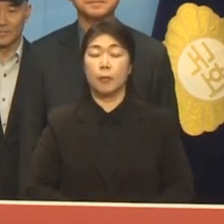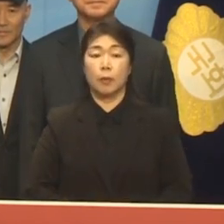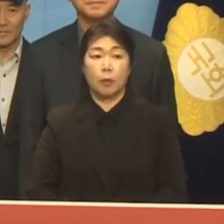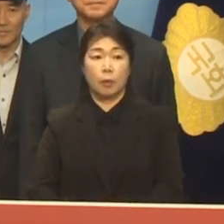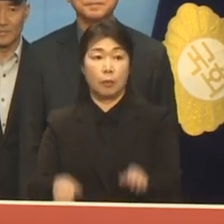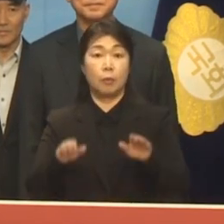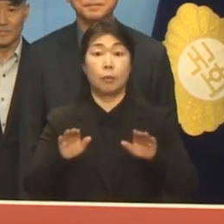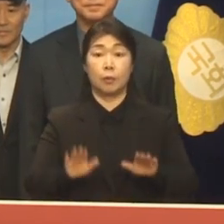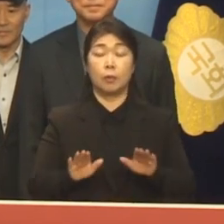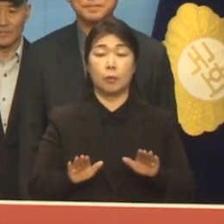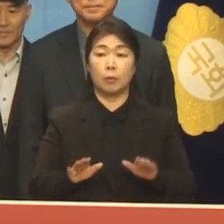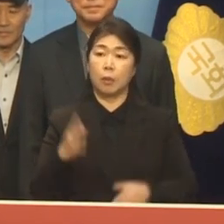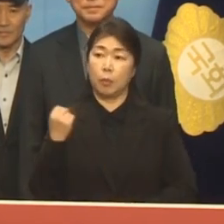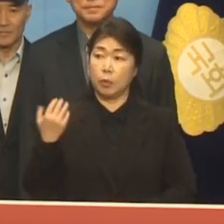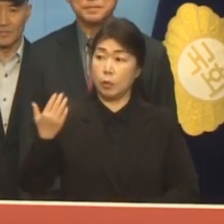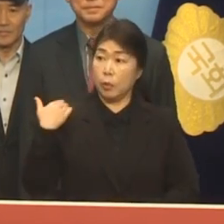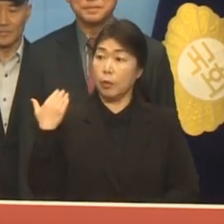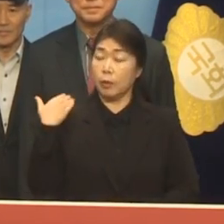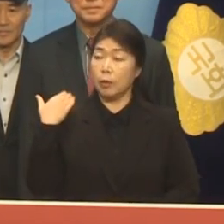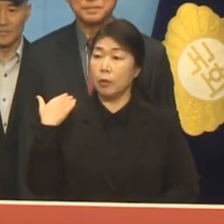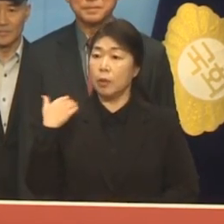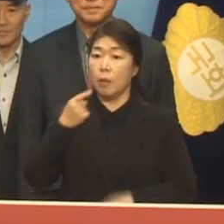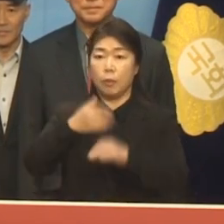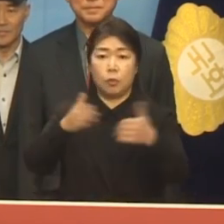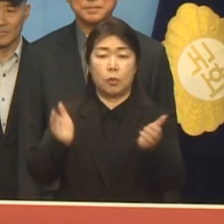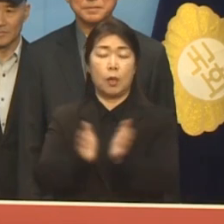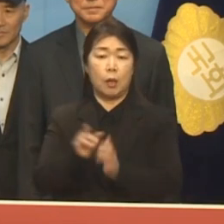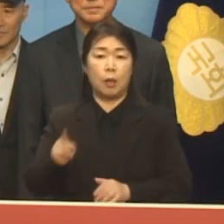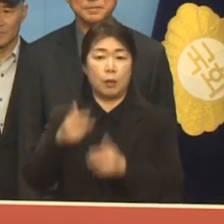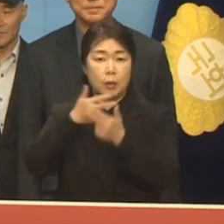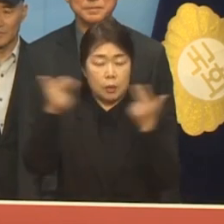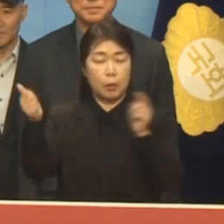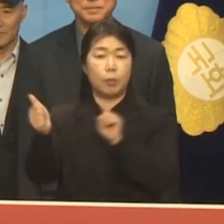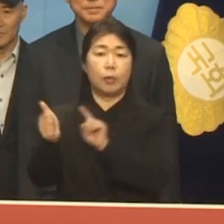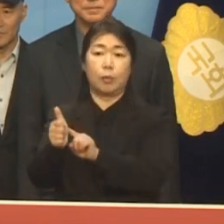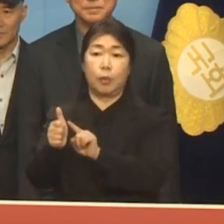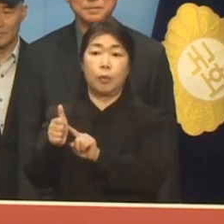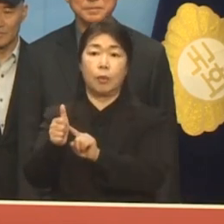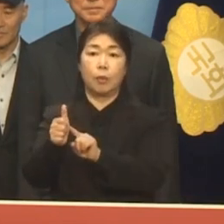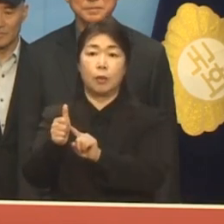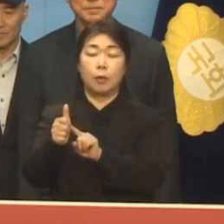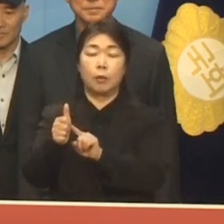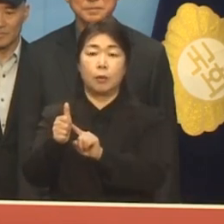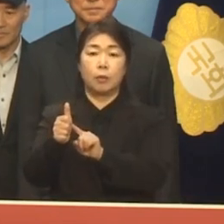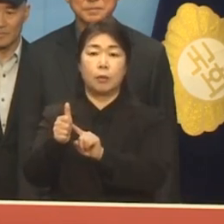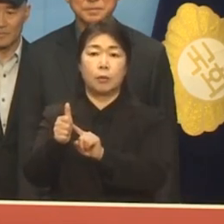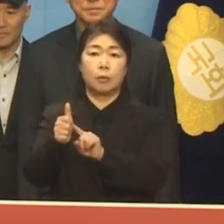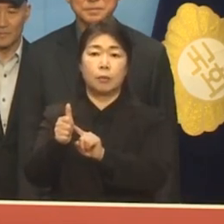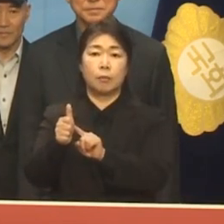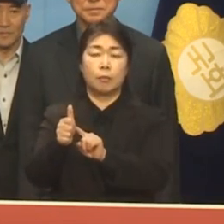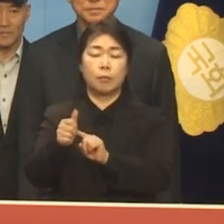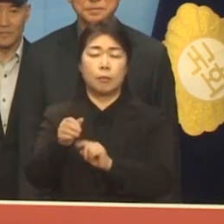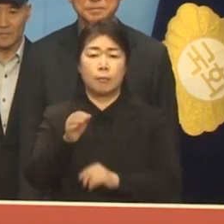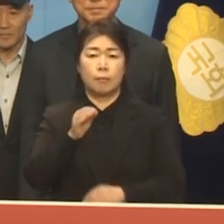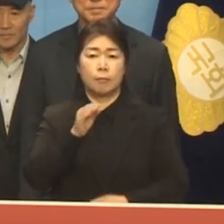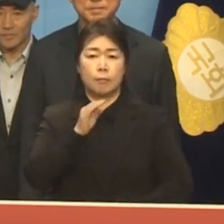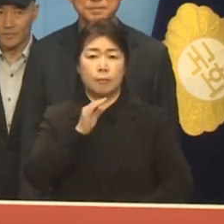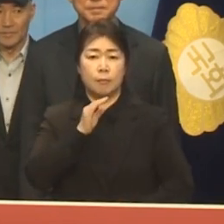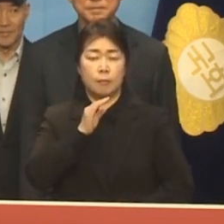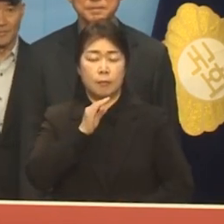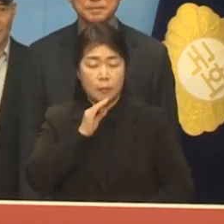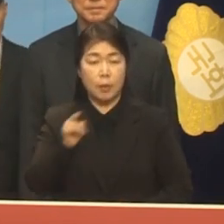오늘은 며칠 전 민주당 이재명 대표가 정말